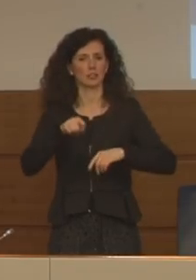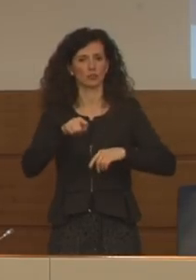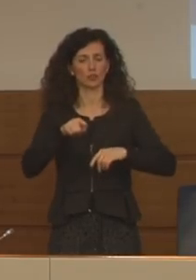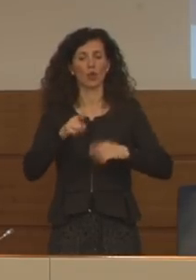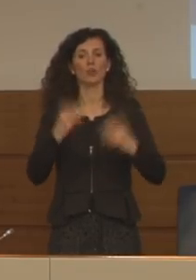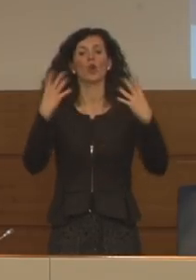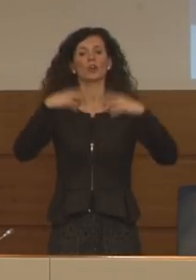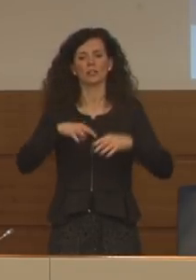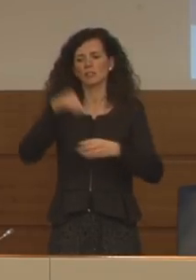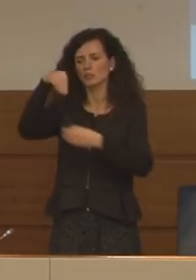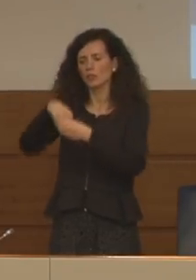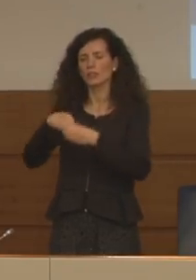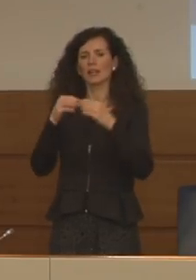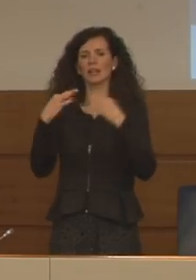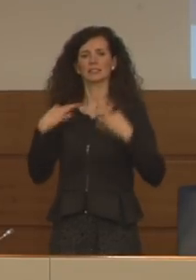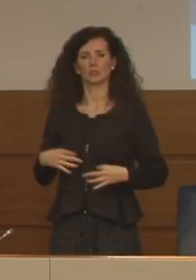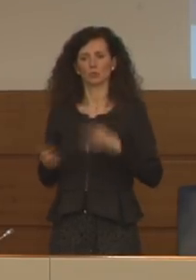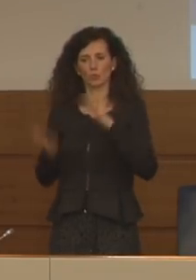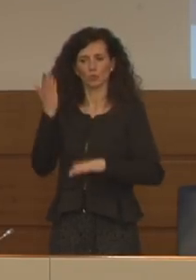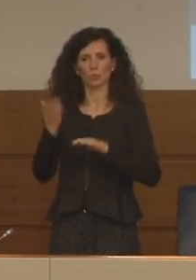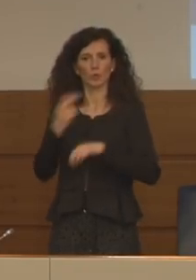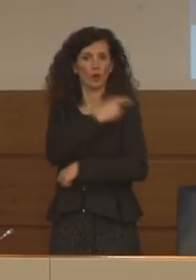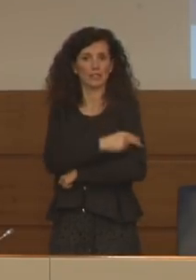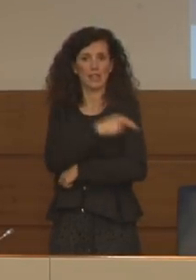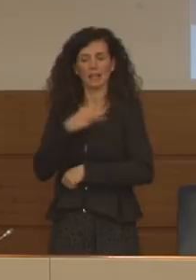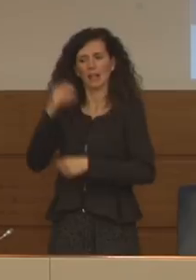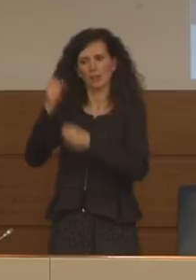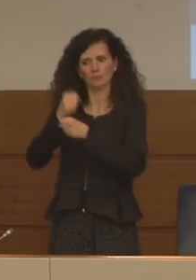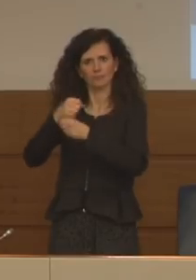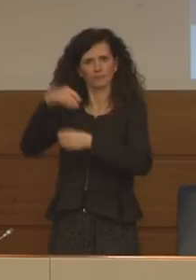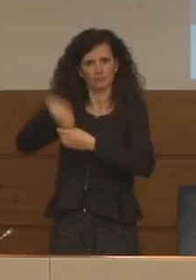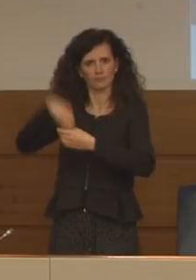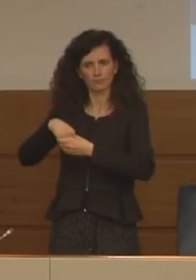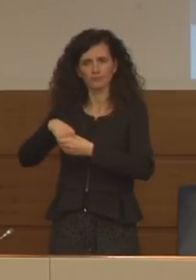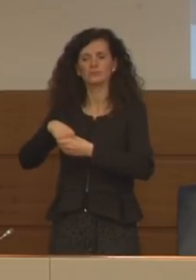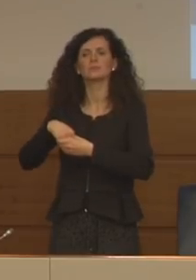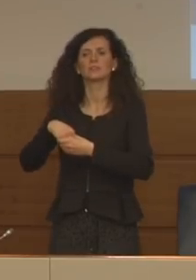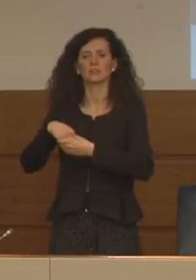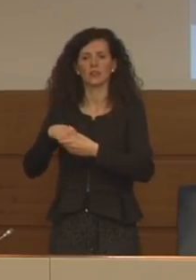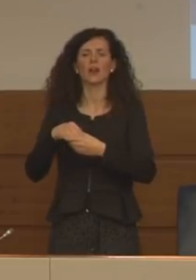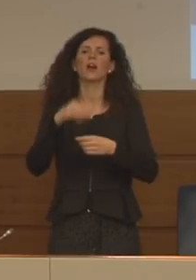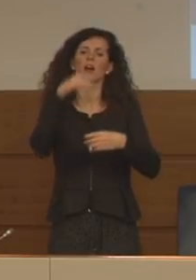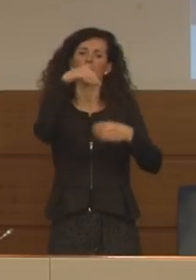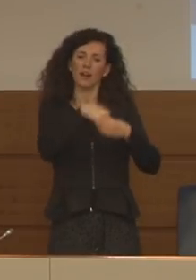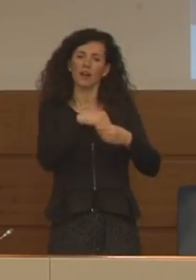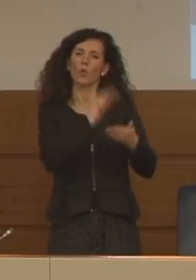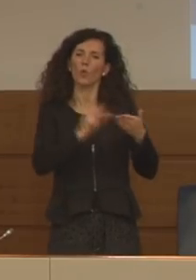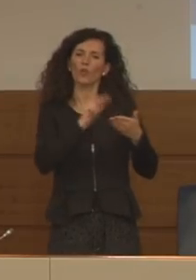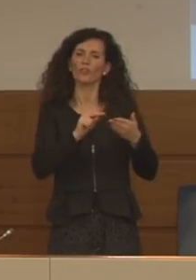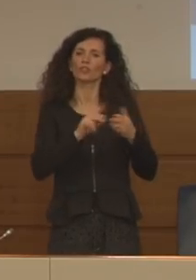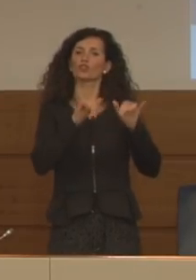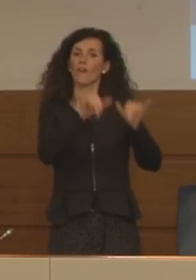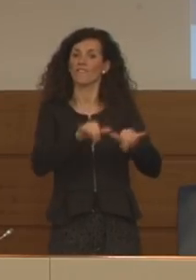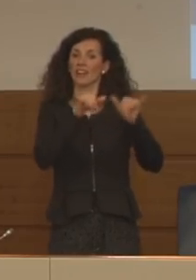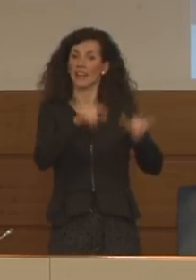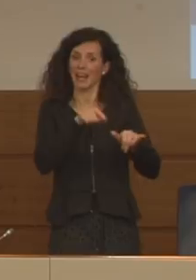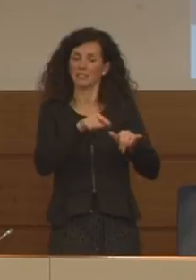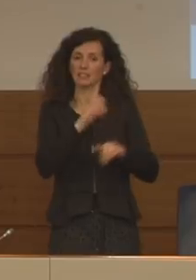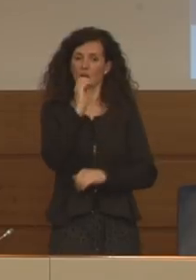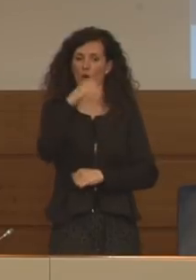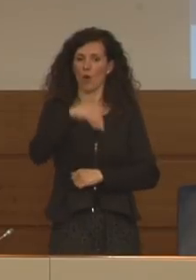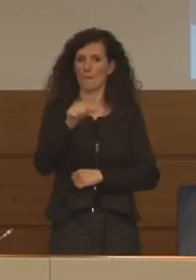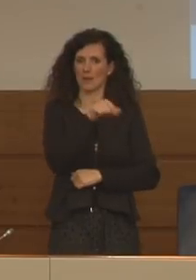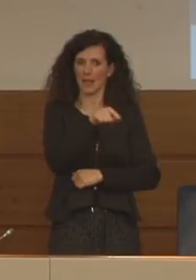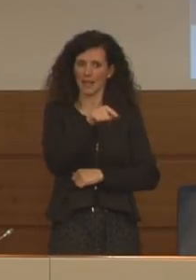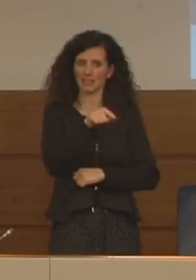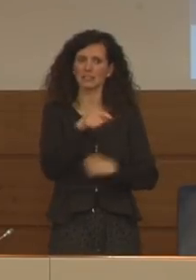l'istituto superiore sanità per quanto riguarda il livello nazionale in parte presso l'ufficio di venezia che 2 ms attivo